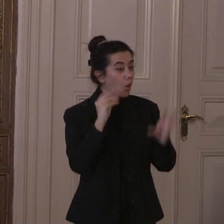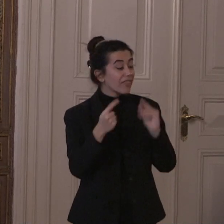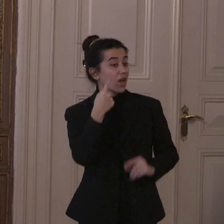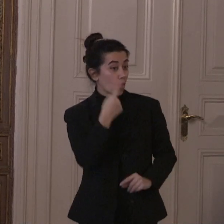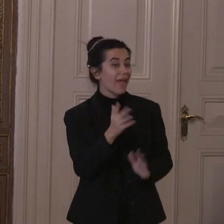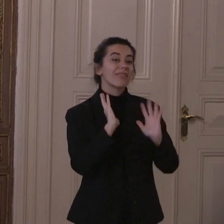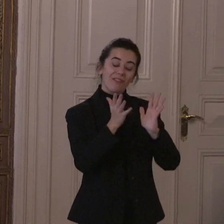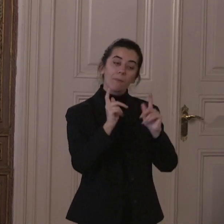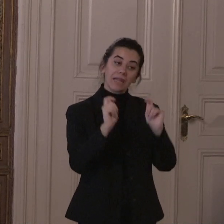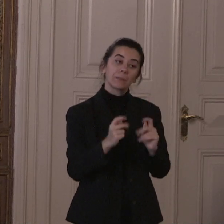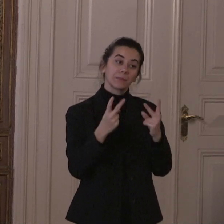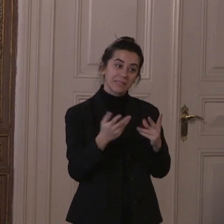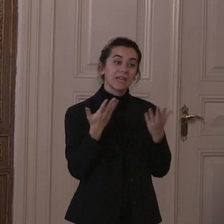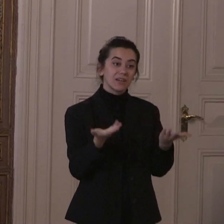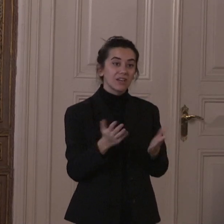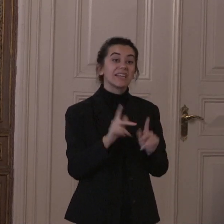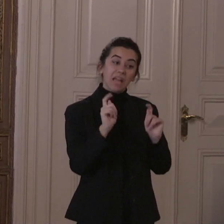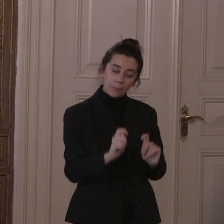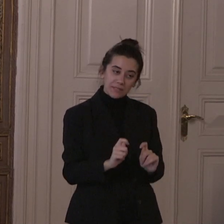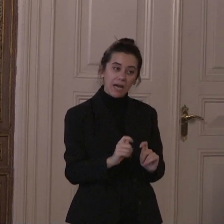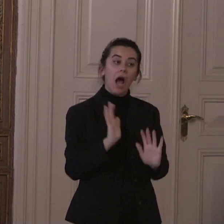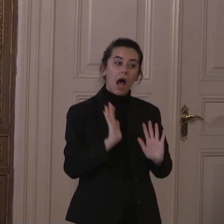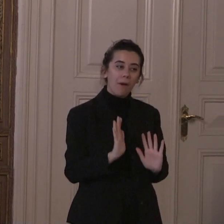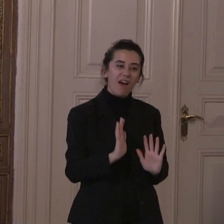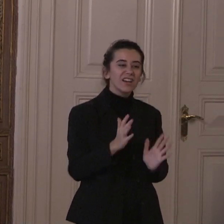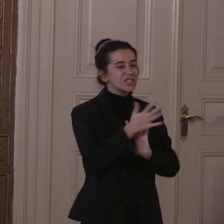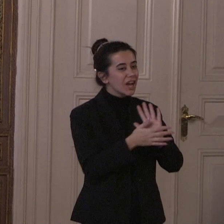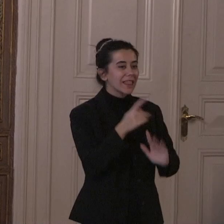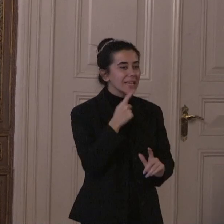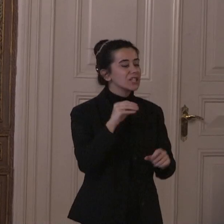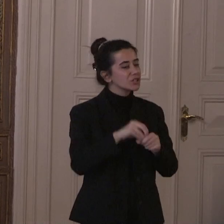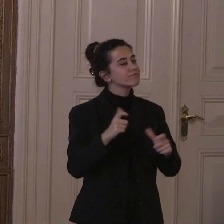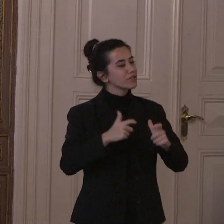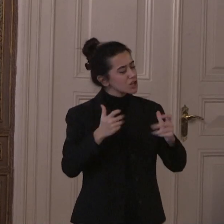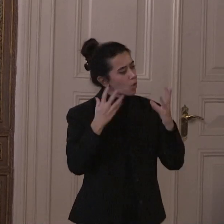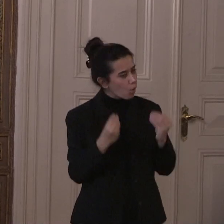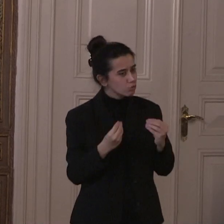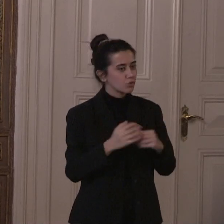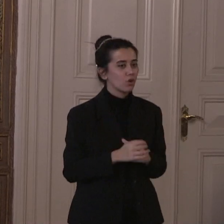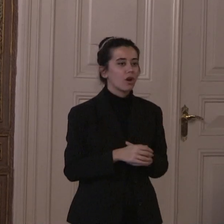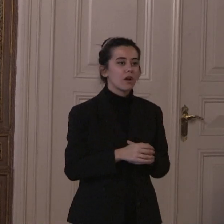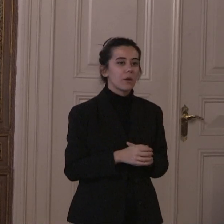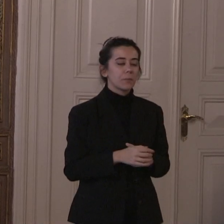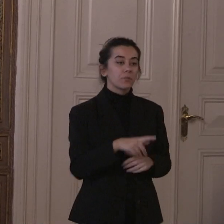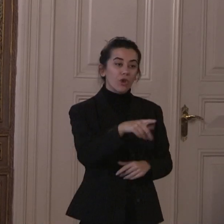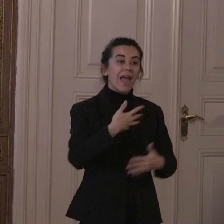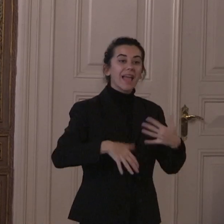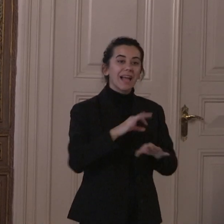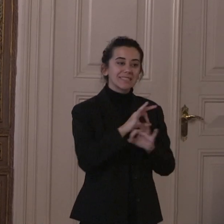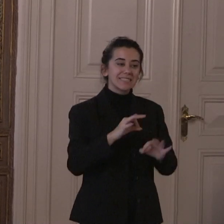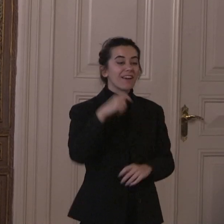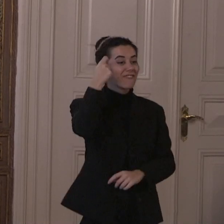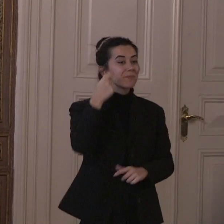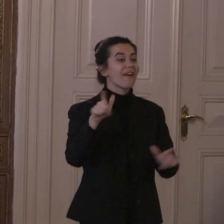devam ettiler ama eminim arttıranlar olmuştur. Engelsiz film festivalleri, engelli kadın